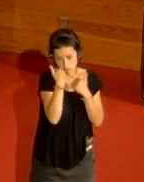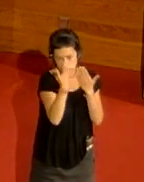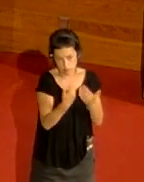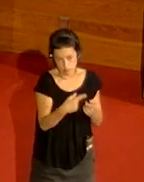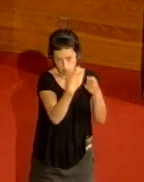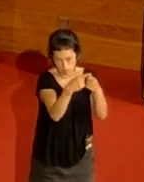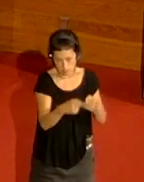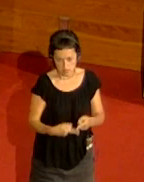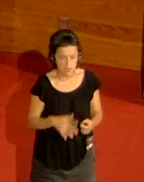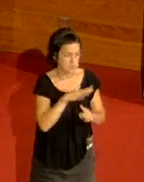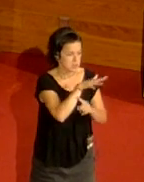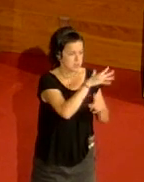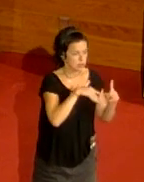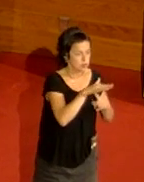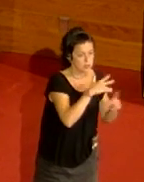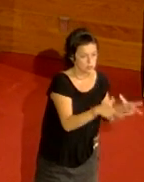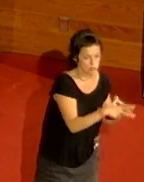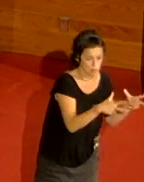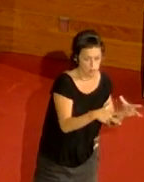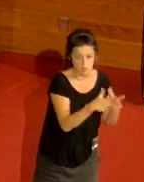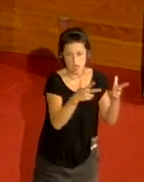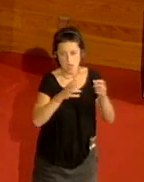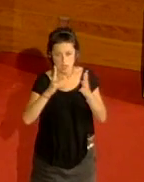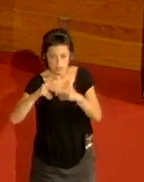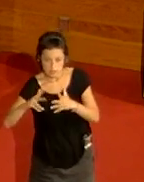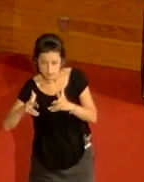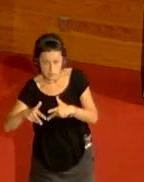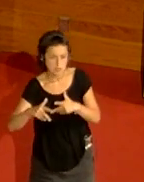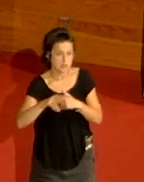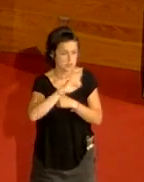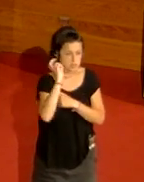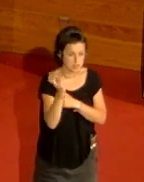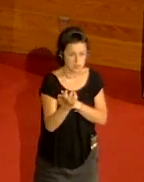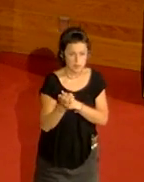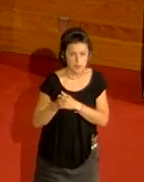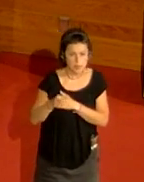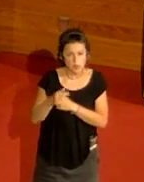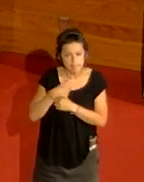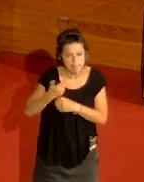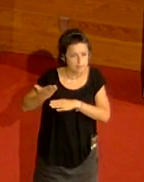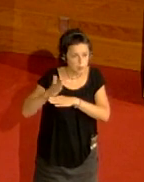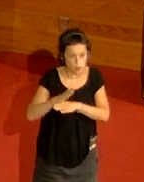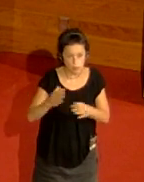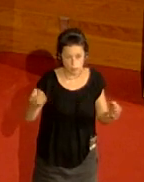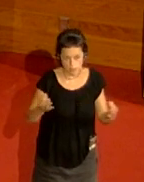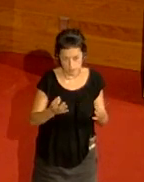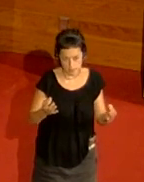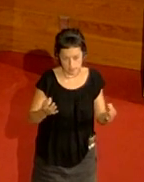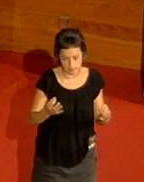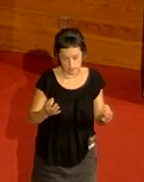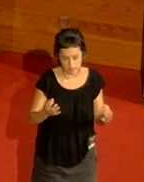contextos sociales tecnológicos como algorítmicos donde los podemos encontrar lo que lo que os propongo es eh la